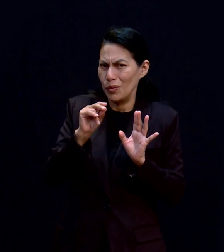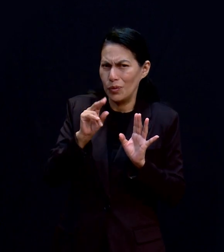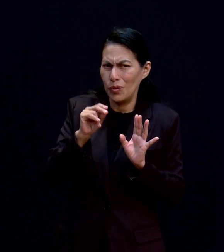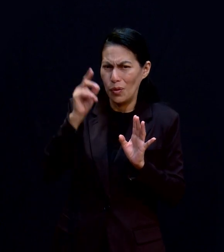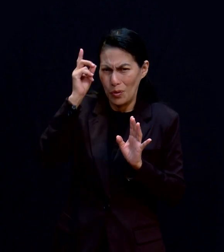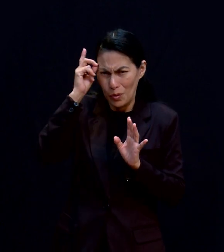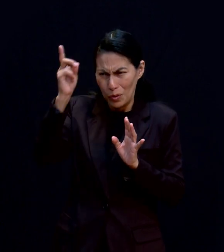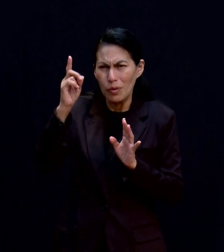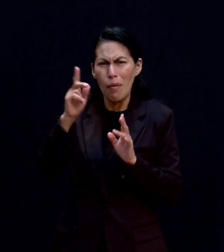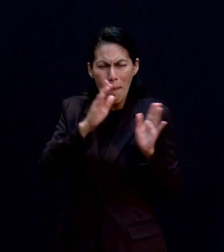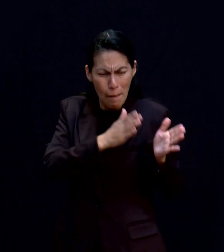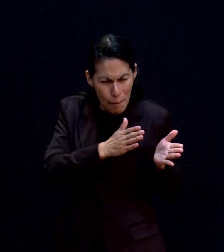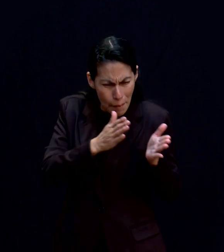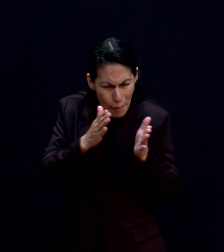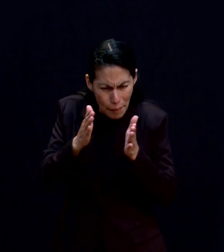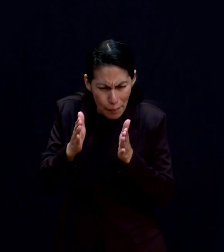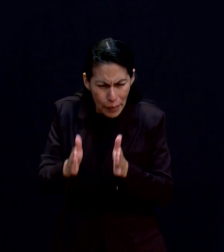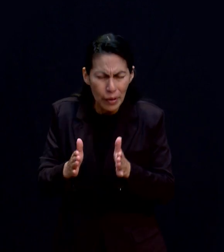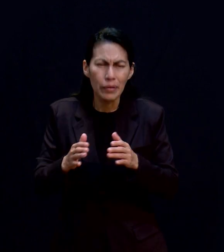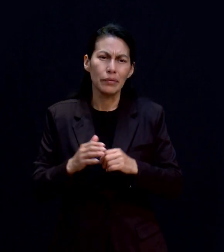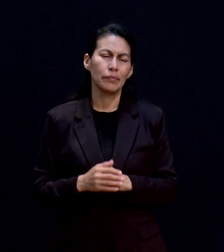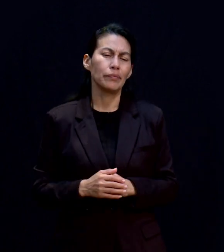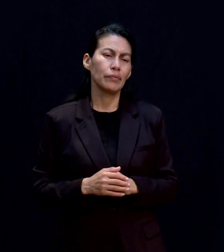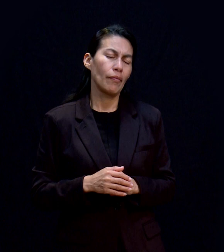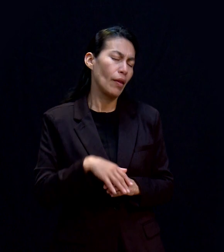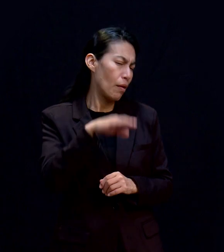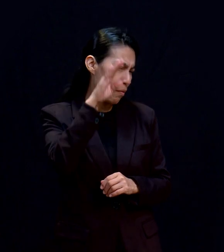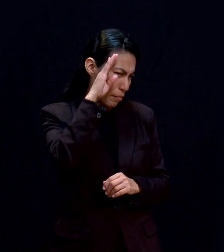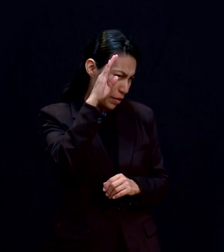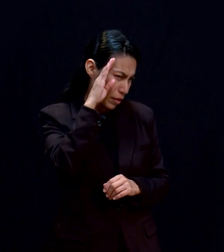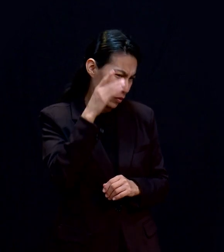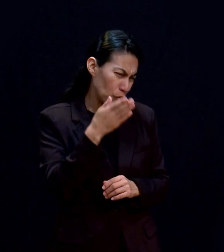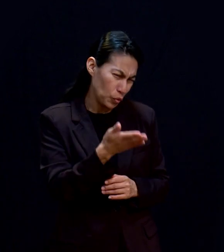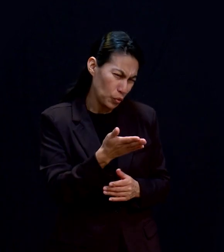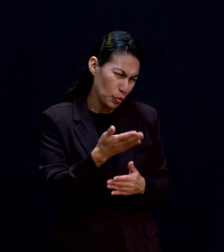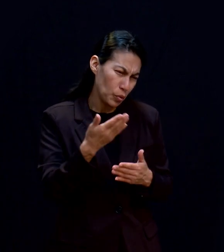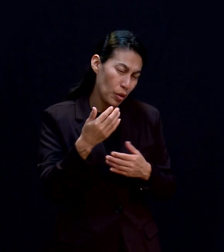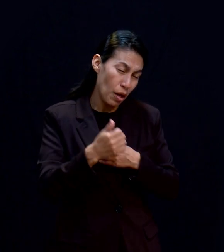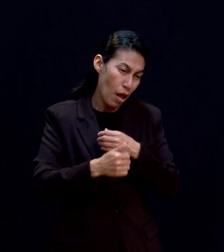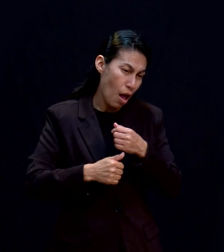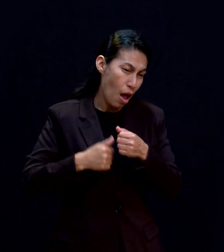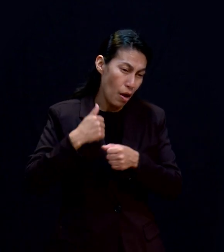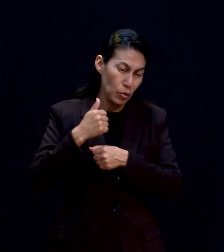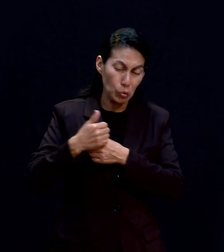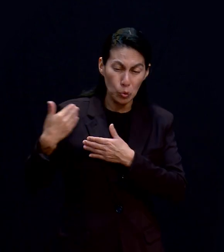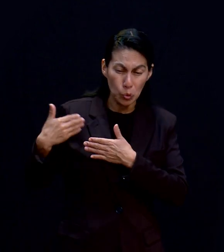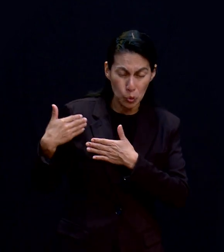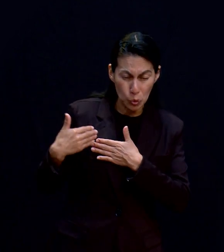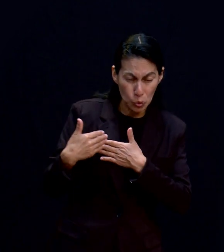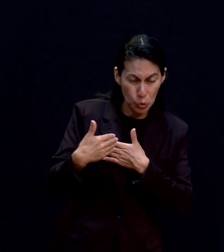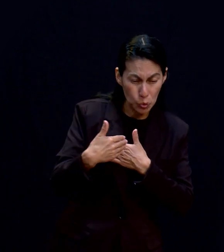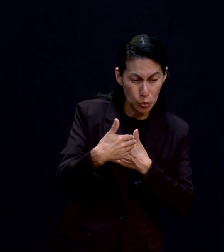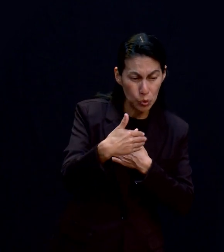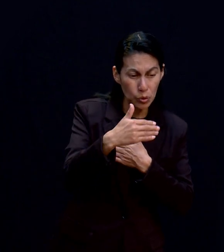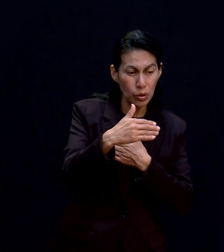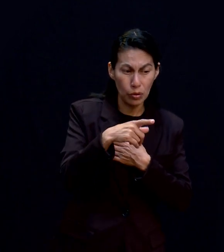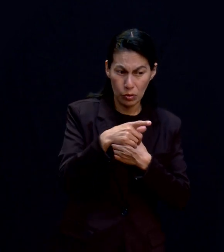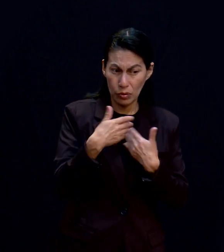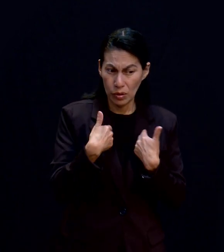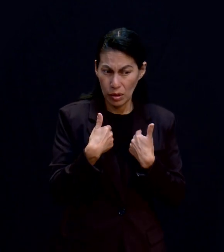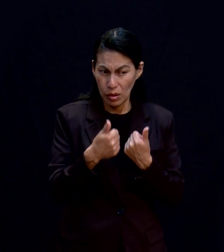mera casualidad supongo que en el proceso de tu relación con dios a lo largo de los años